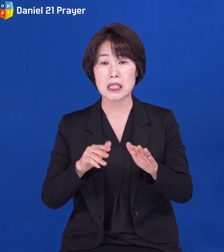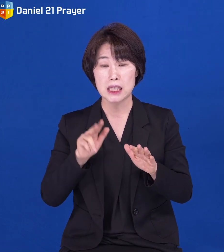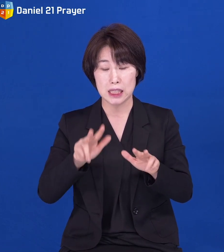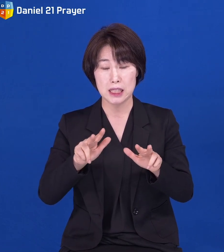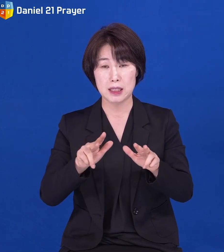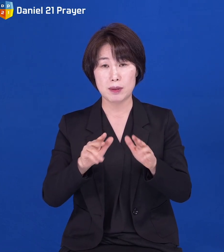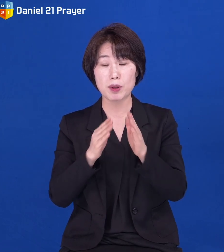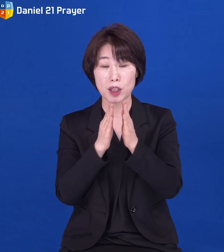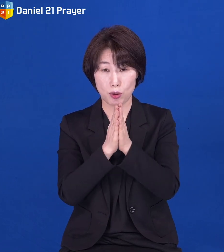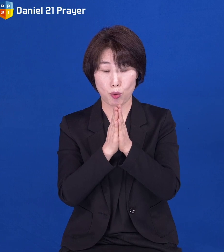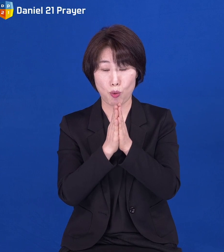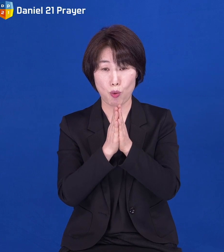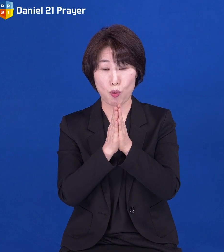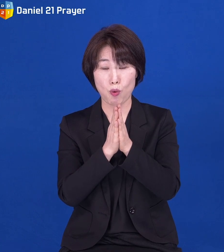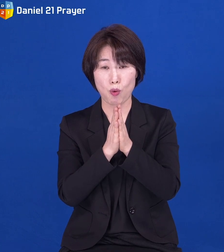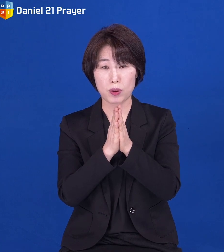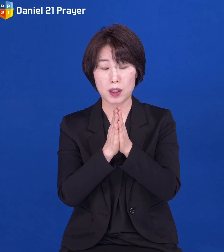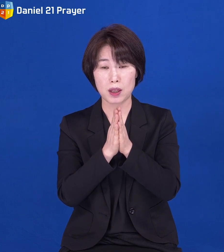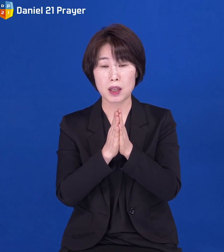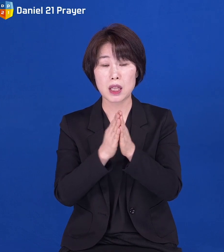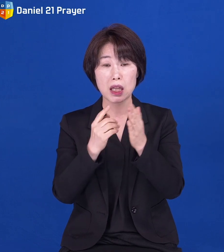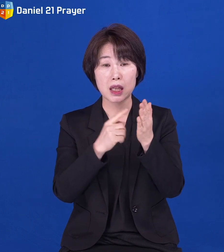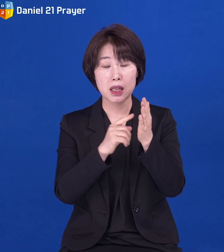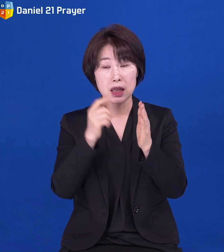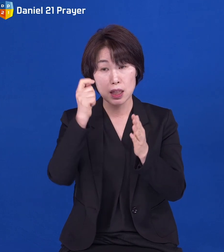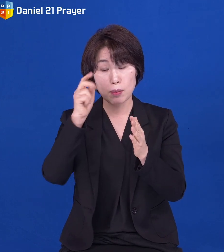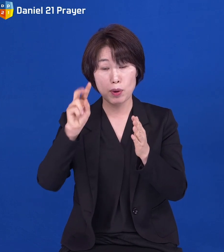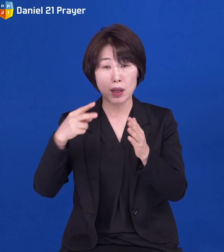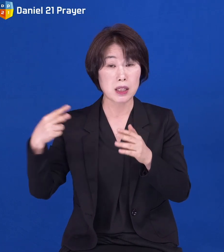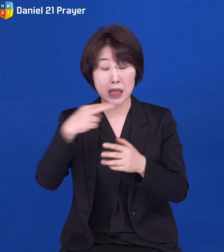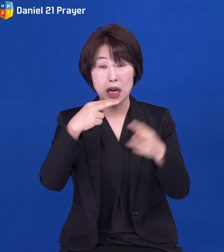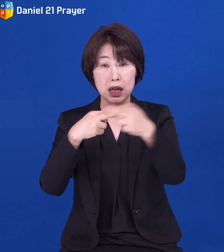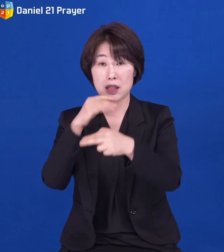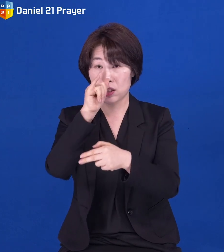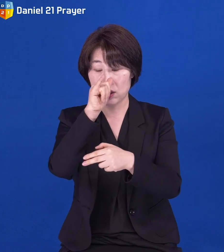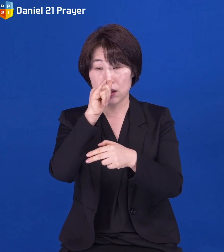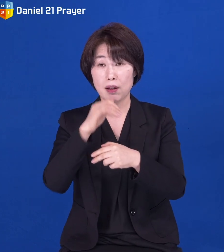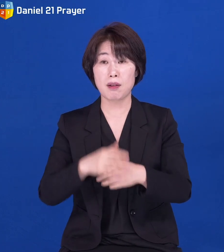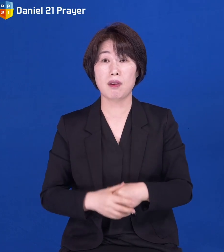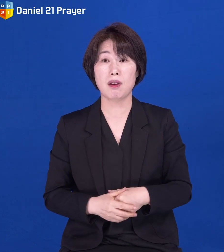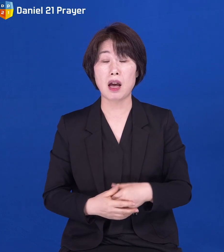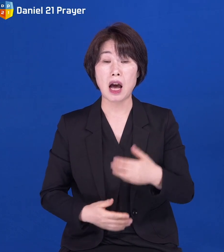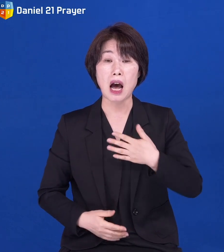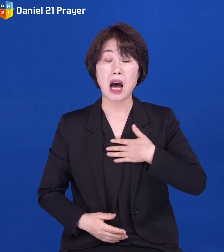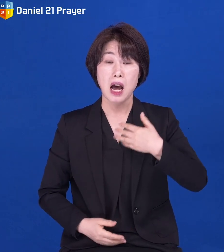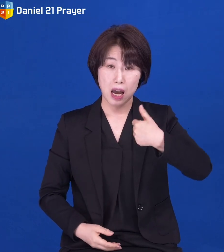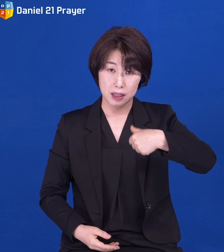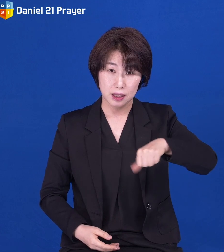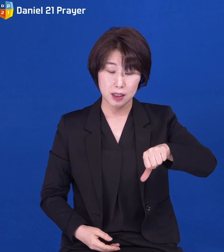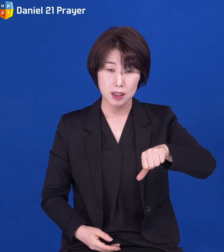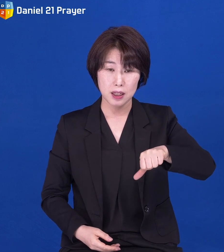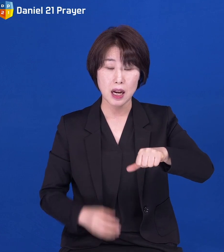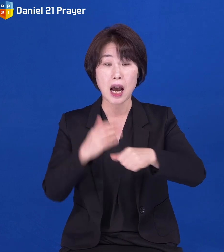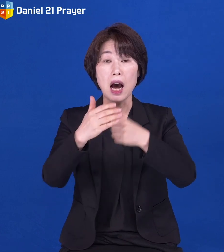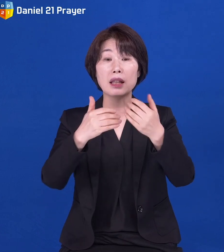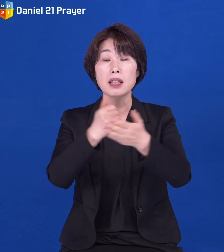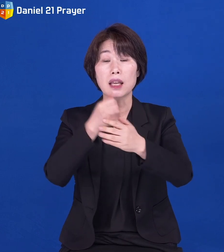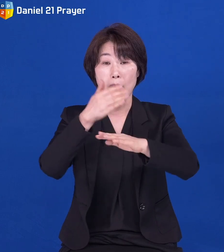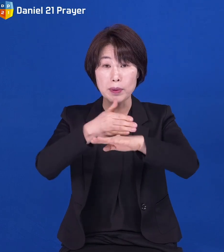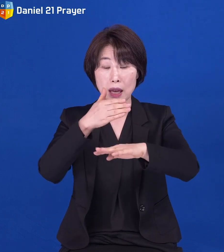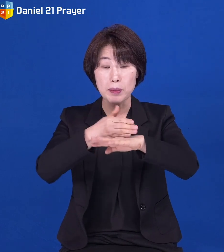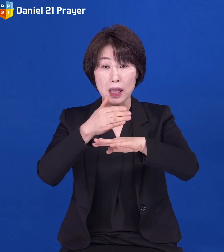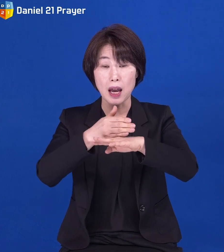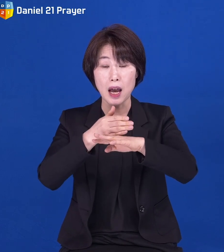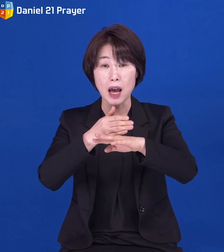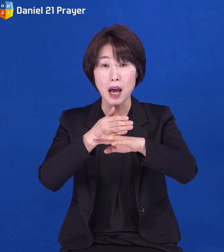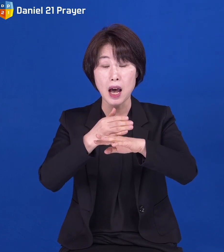편집이 돼요. 하나님, 어떻게 하나님 이런 십자가 보고 막 이렇게 기도하는 건 다 편집인데 저희 아들이 하나님 감사합니다 아멘 이거는 다 나와요.